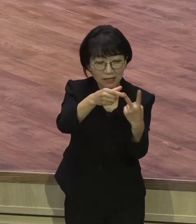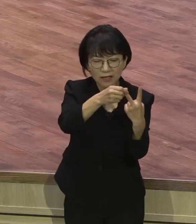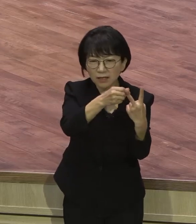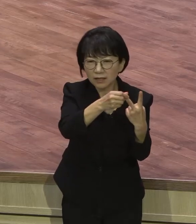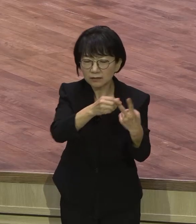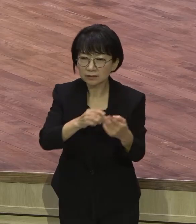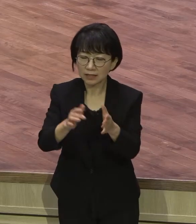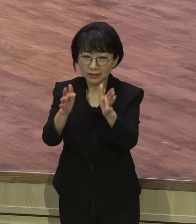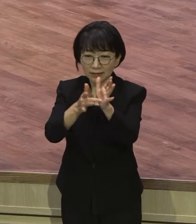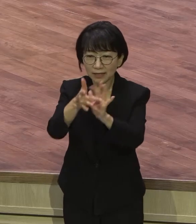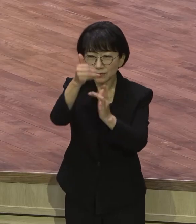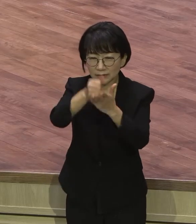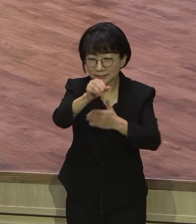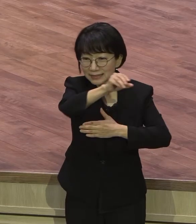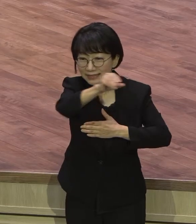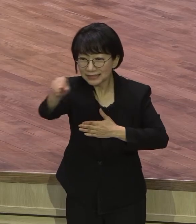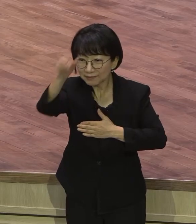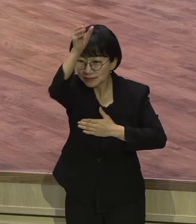상에서